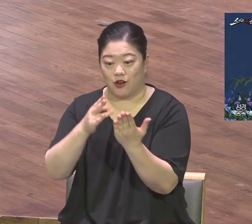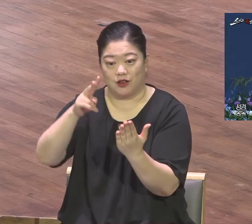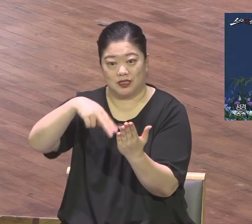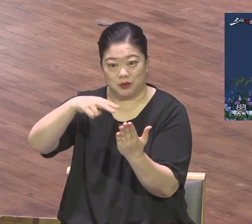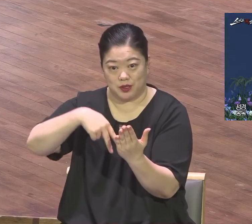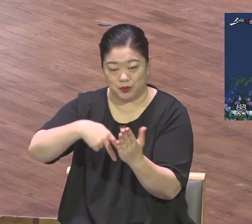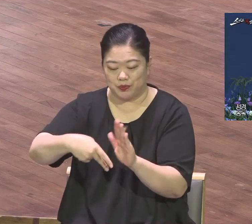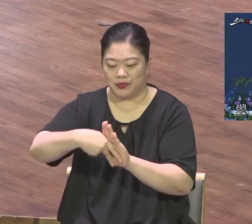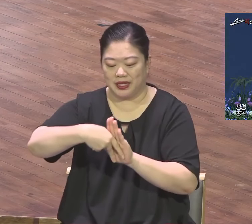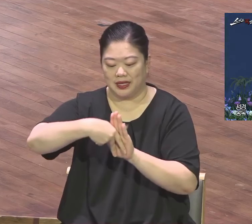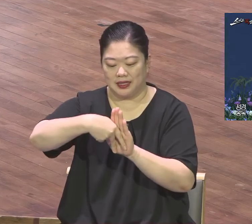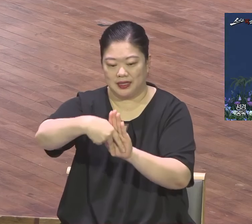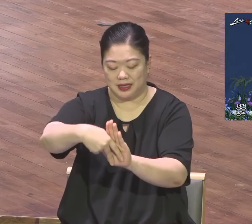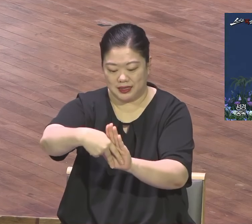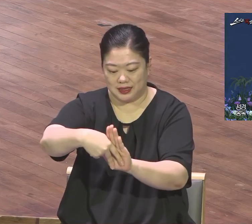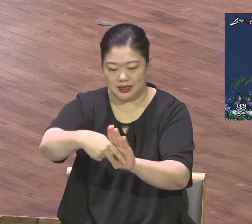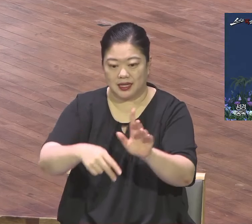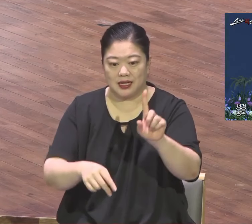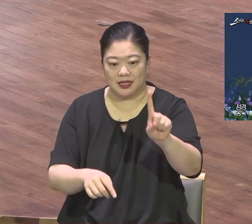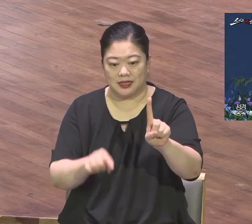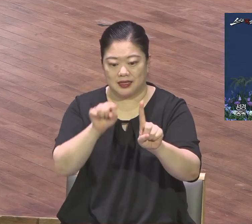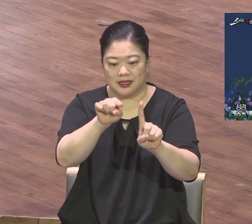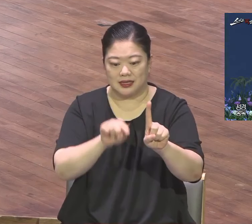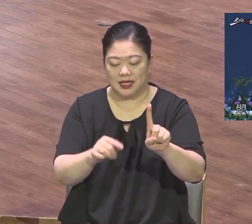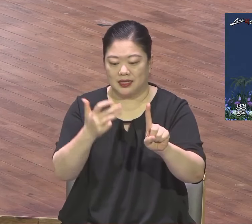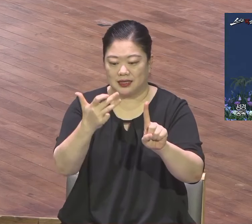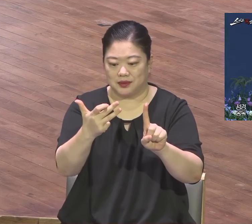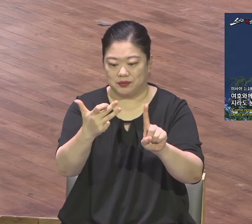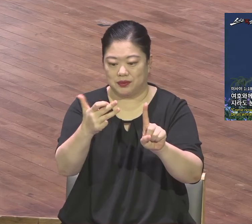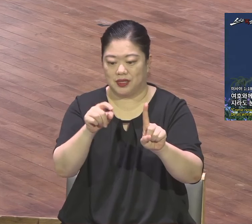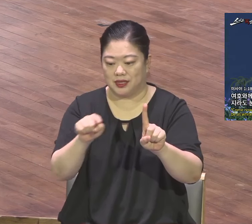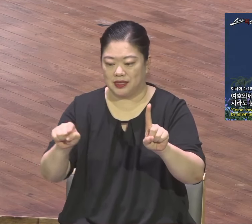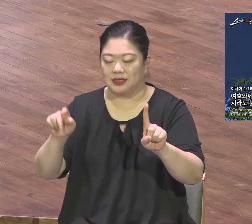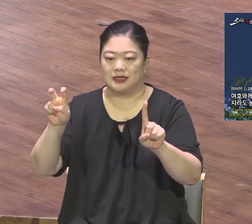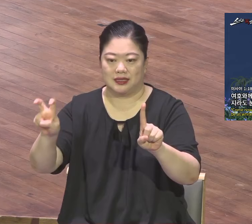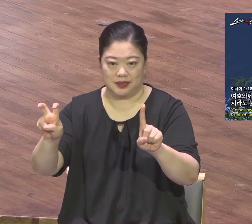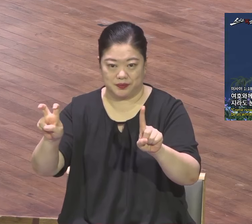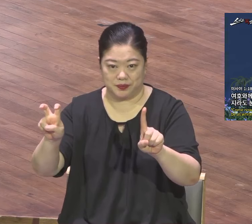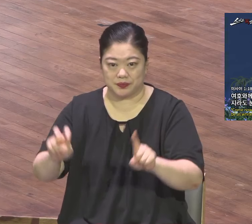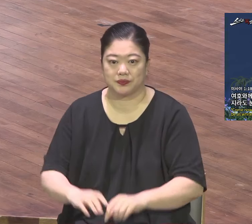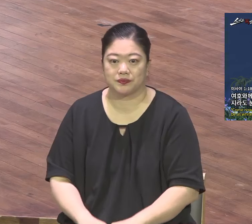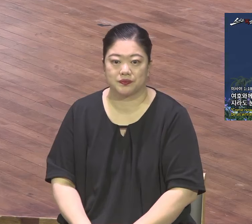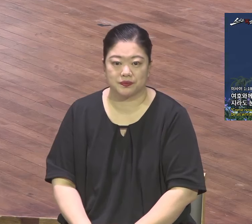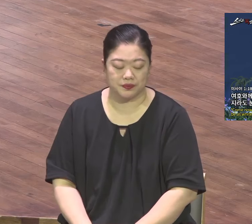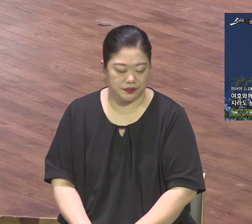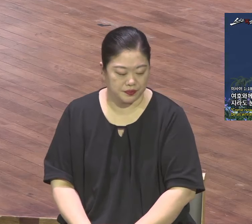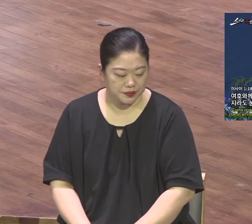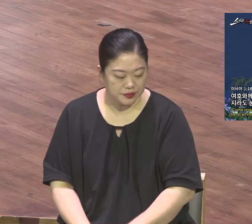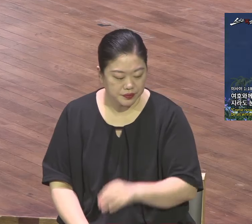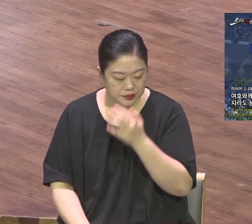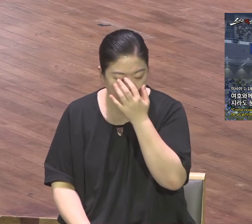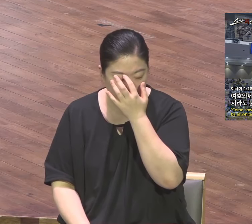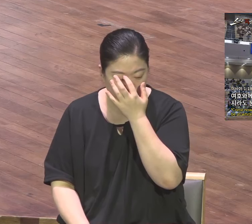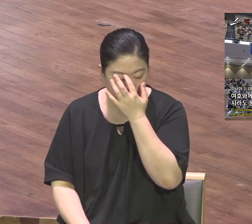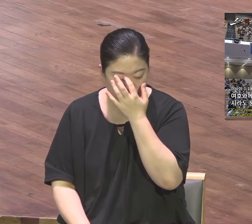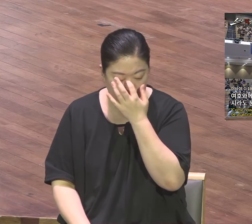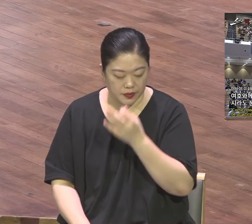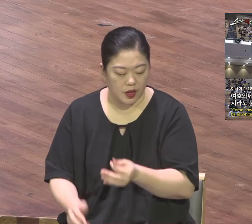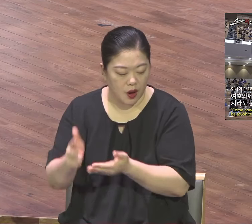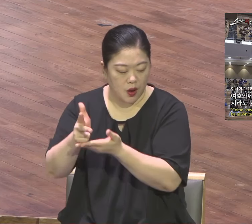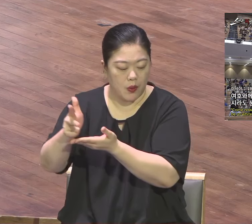1장 18절로 20절까지 우리 세 절을 한 음성으로 같이 읽겠습니다.